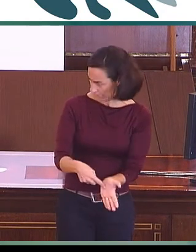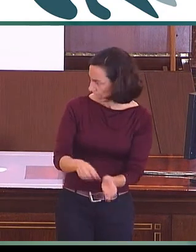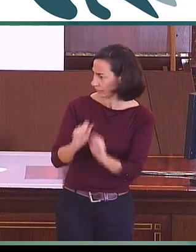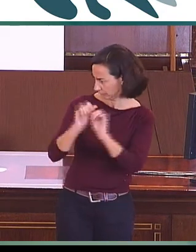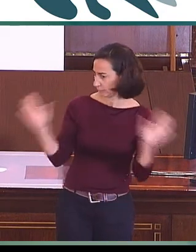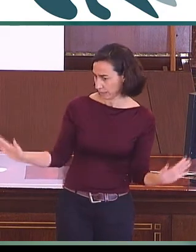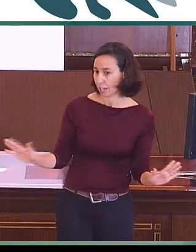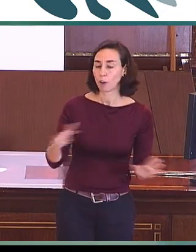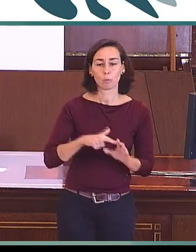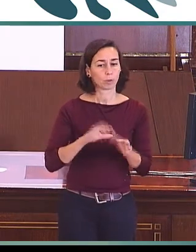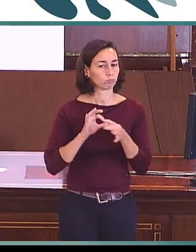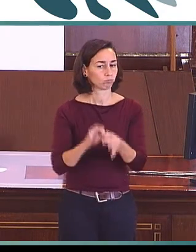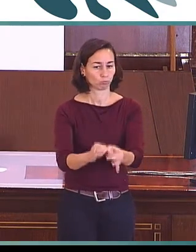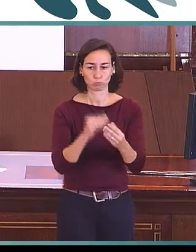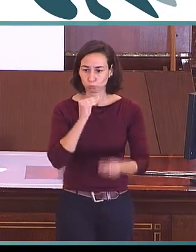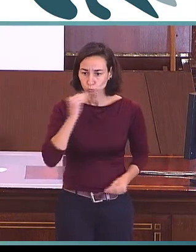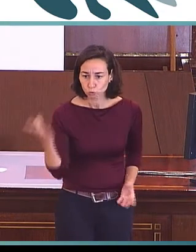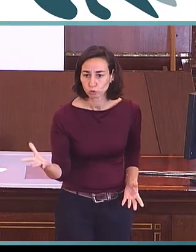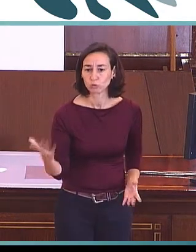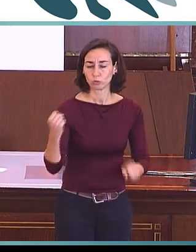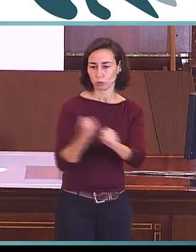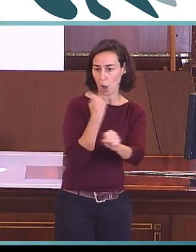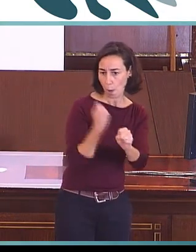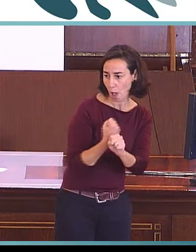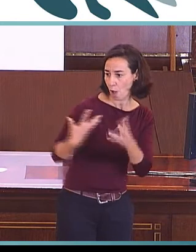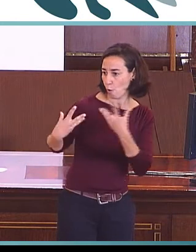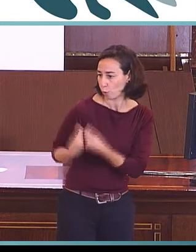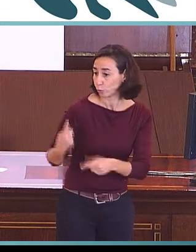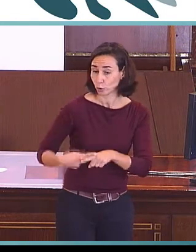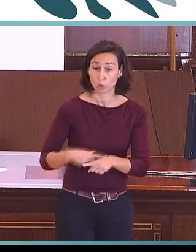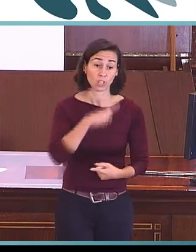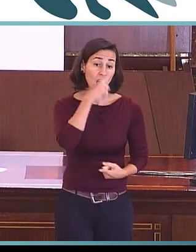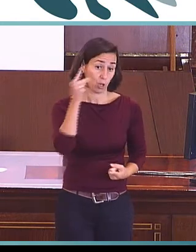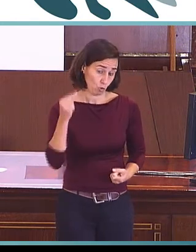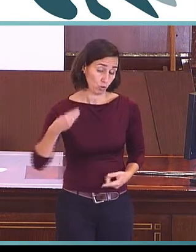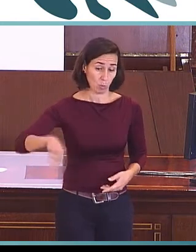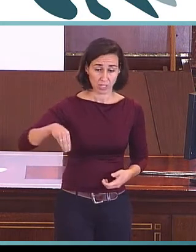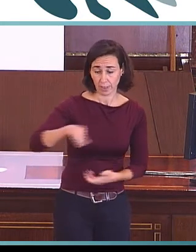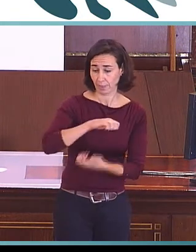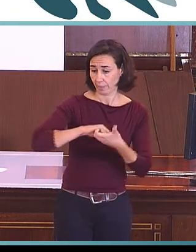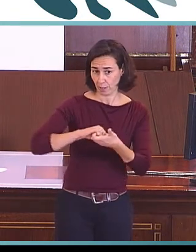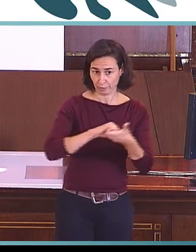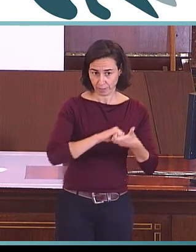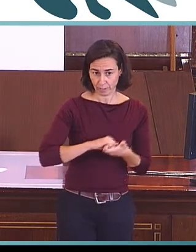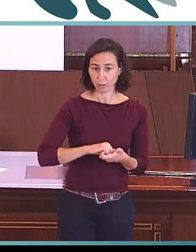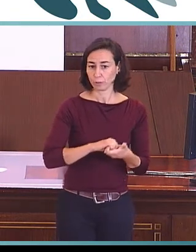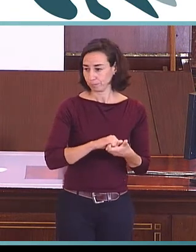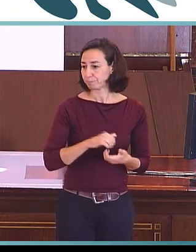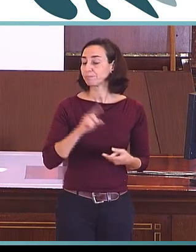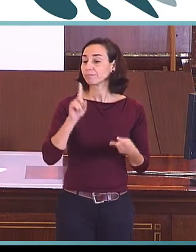de cordialidad institucional y de trabajo conjunto a Concha Díaz la presidenta de la Confederación la cual nos conocíamos